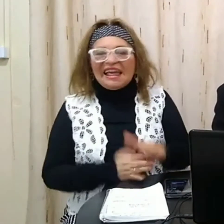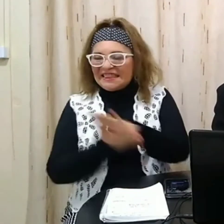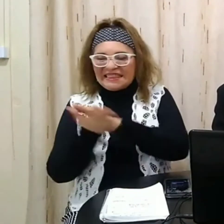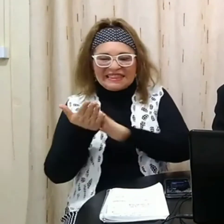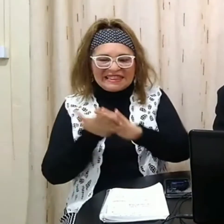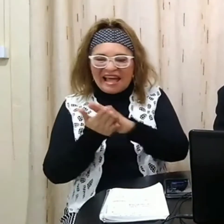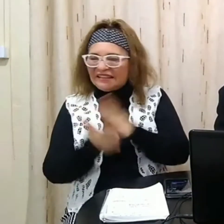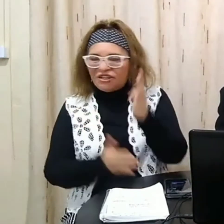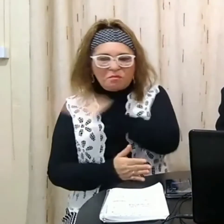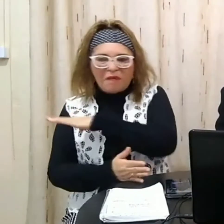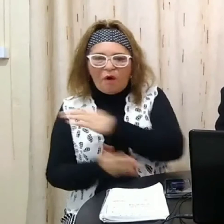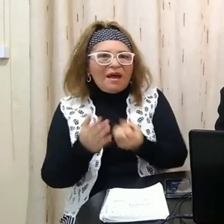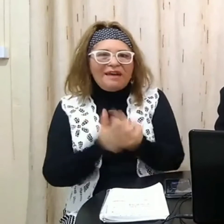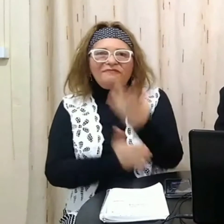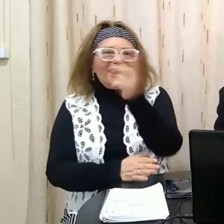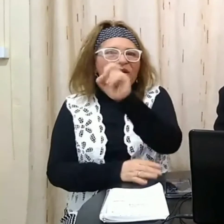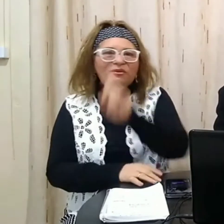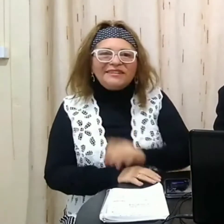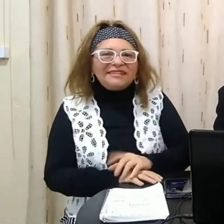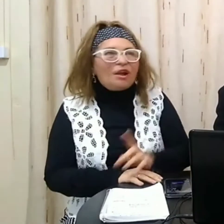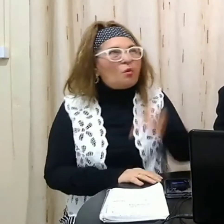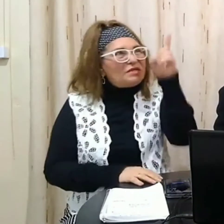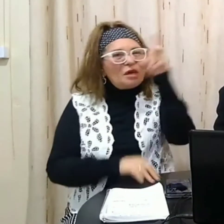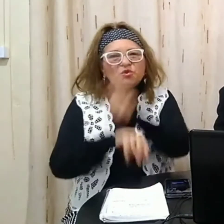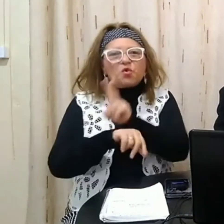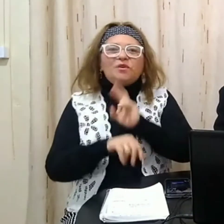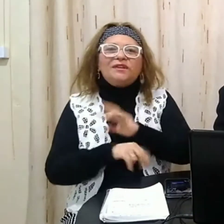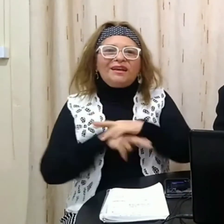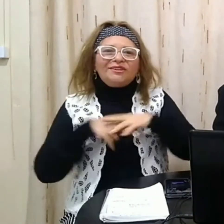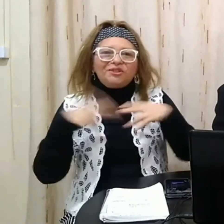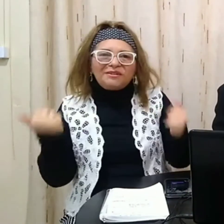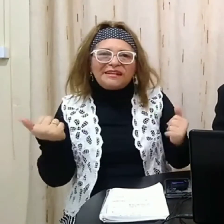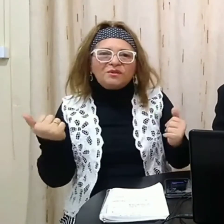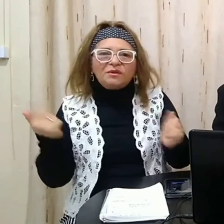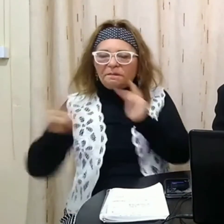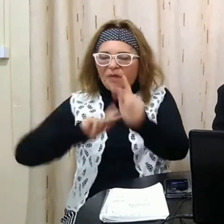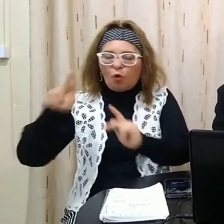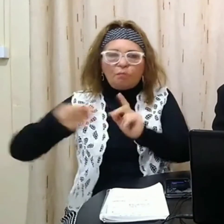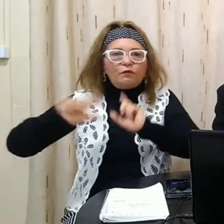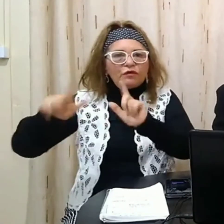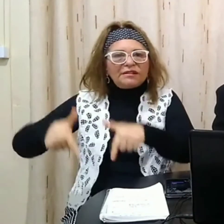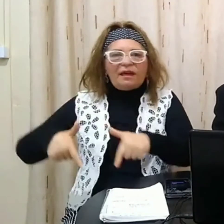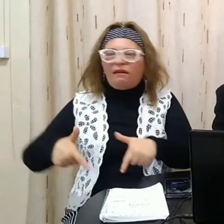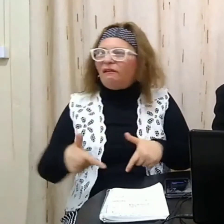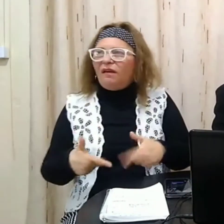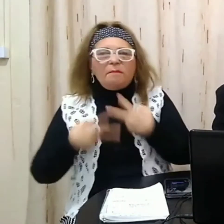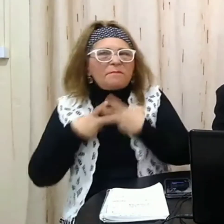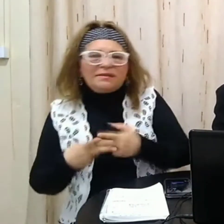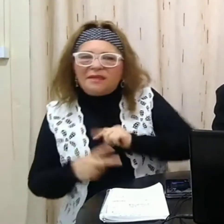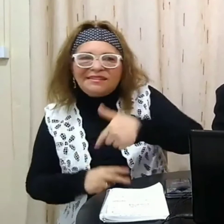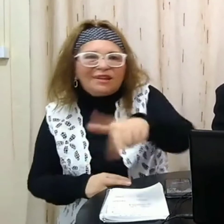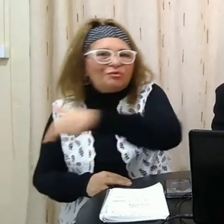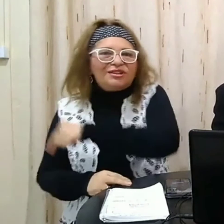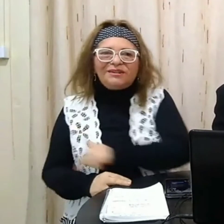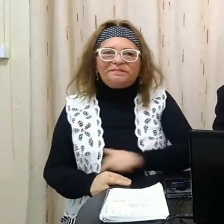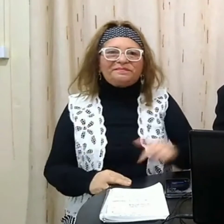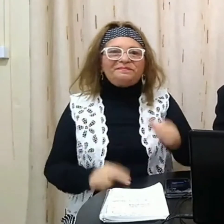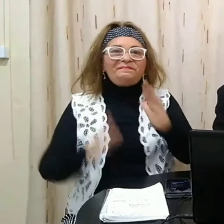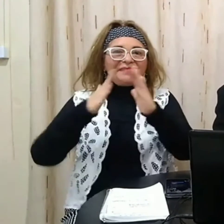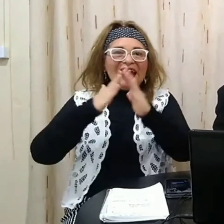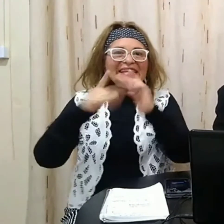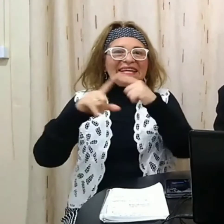aconteça fora do seu controle. O povo de Israel ficou impaciente. A igreja do Senhor Jesus não pode